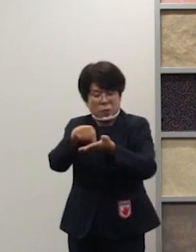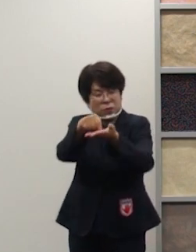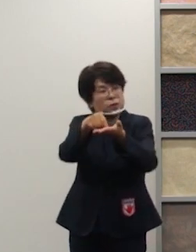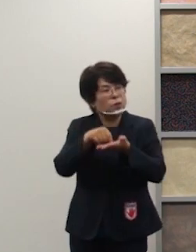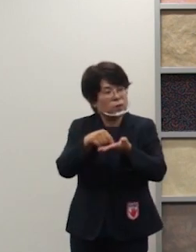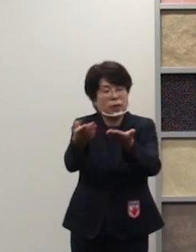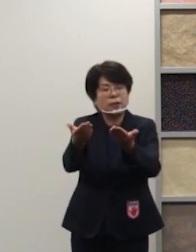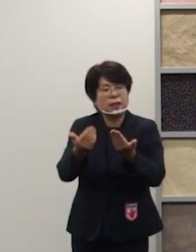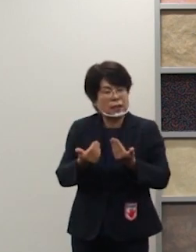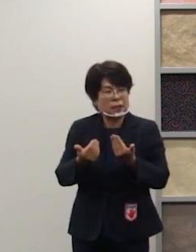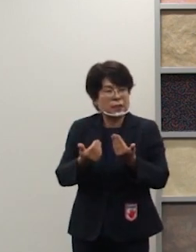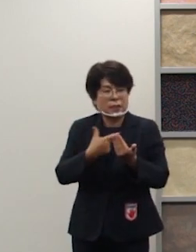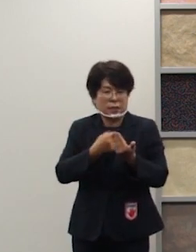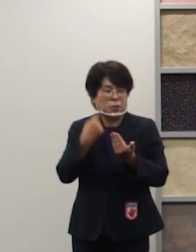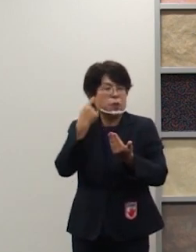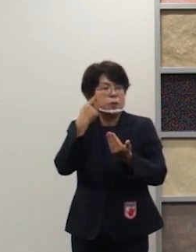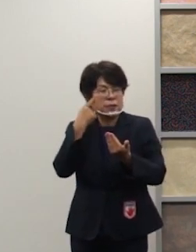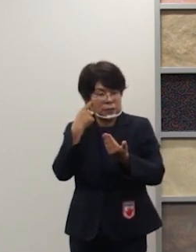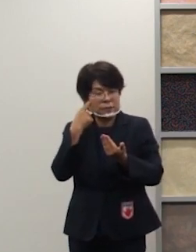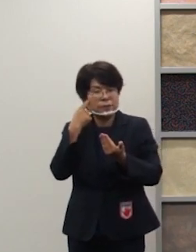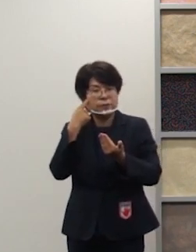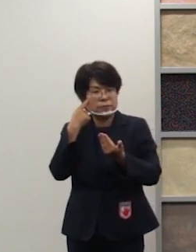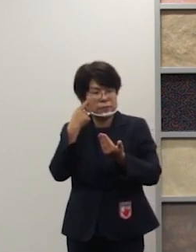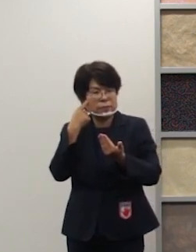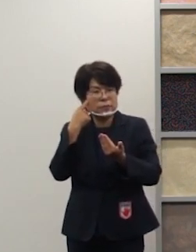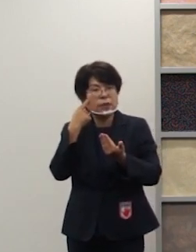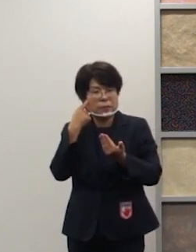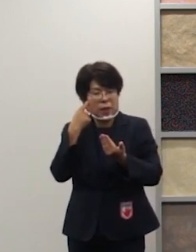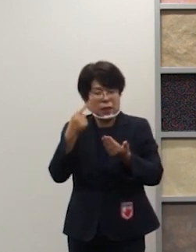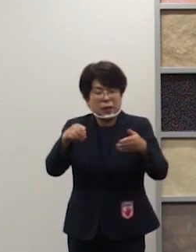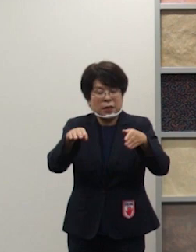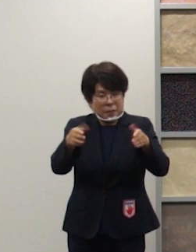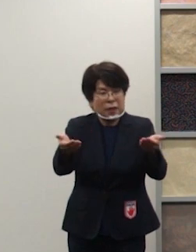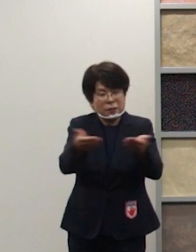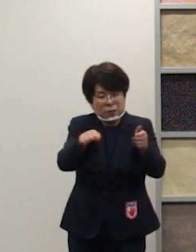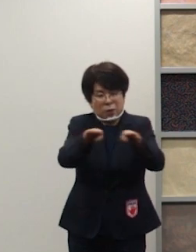刻も早くです、個別解除もしくは